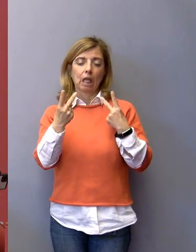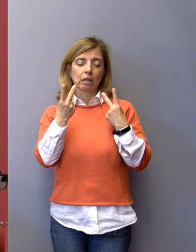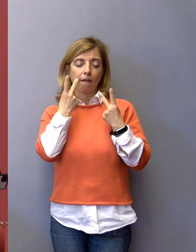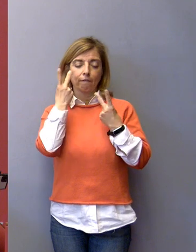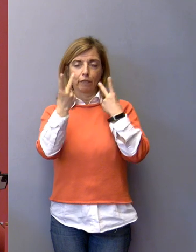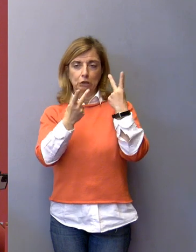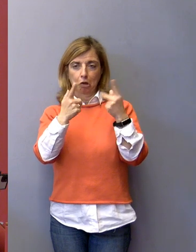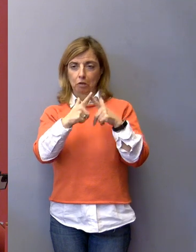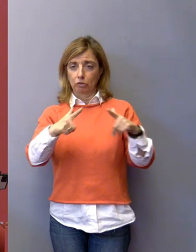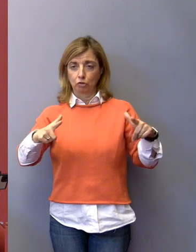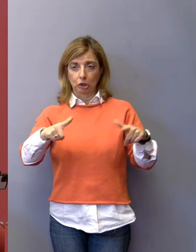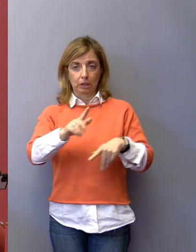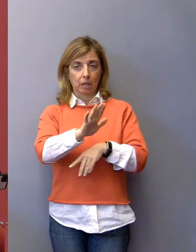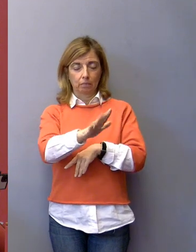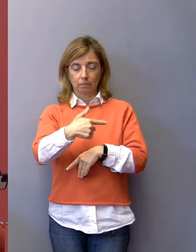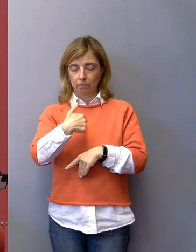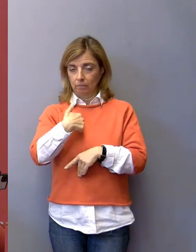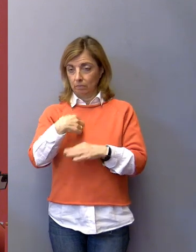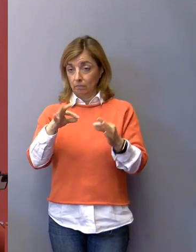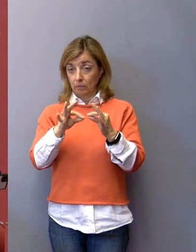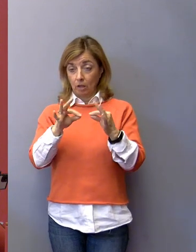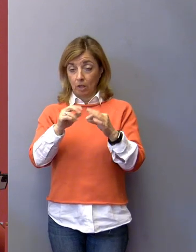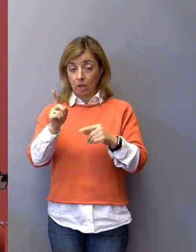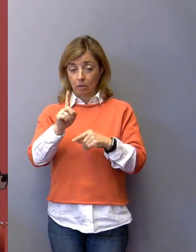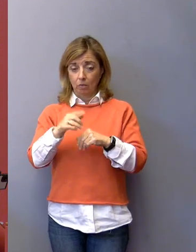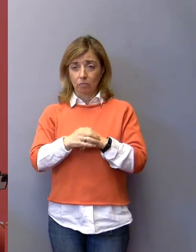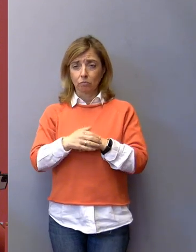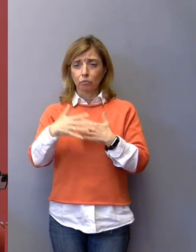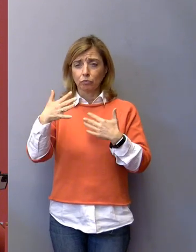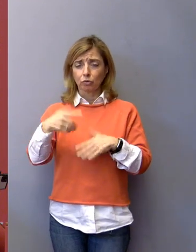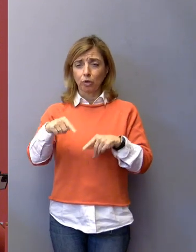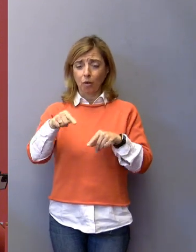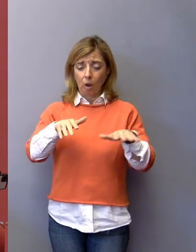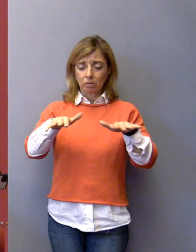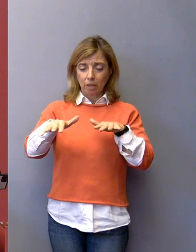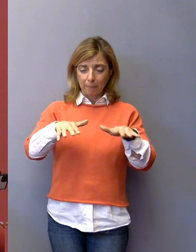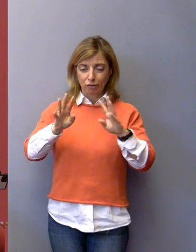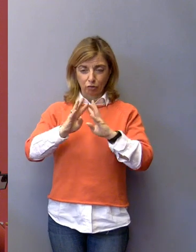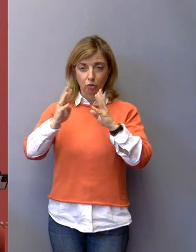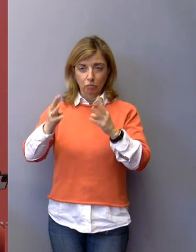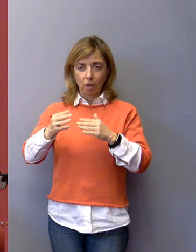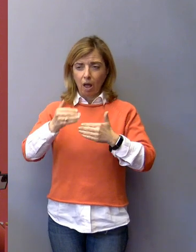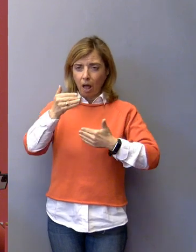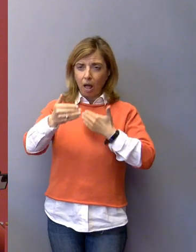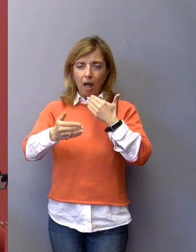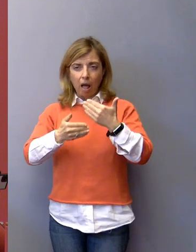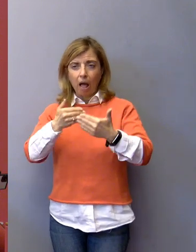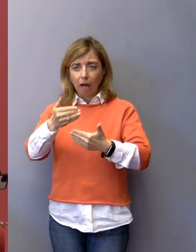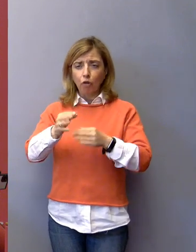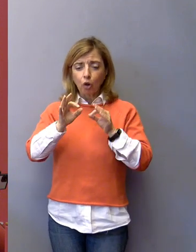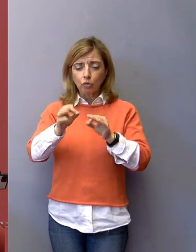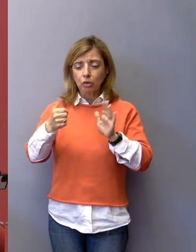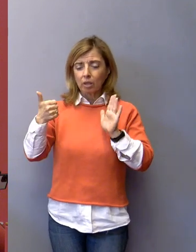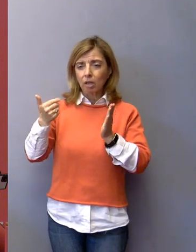e questa giunta e questa amministrazione porta avanti ormai da 6 anni Infatti troviamo di fronte il solito gioco dove un